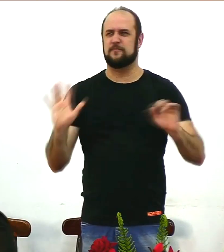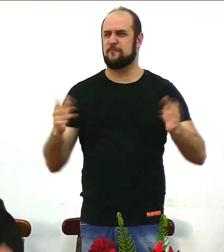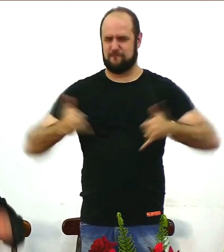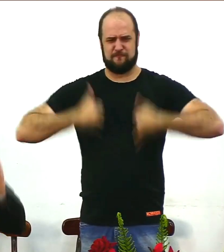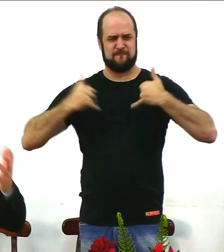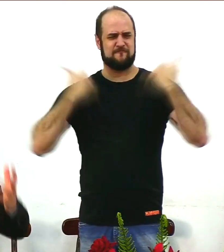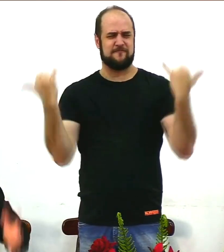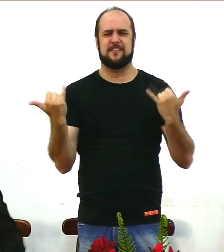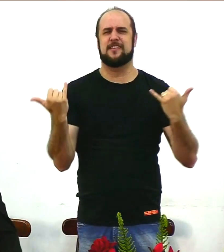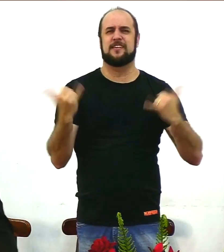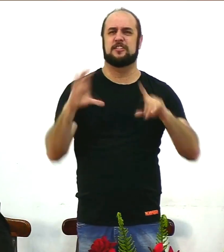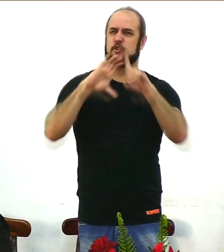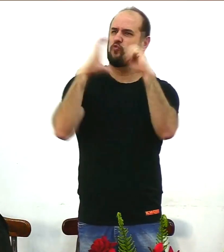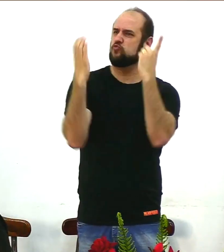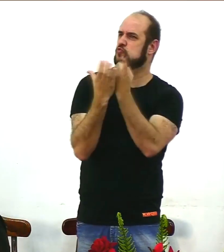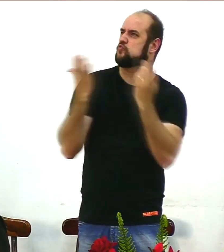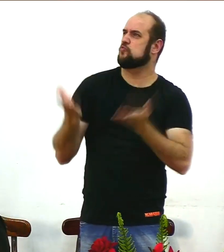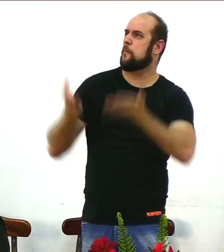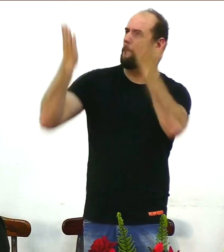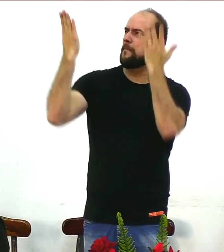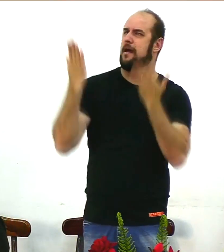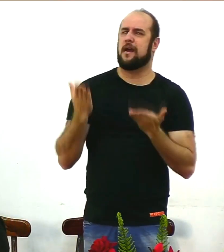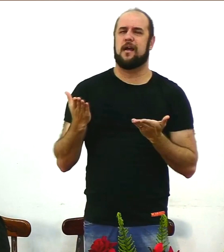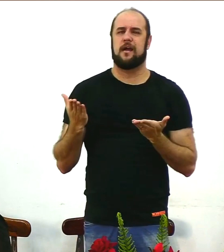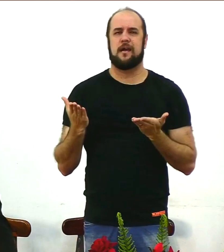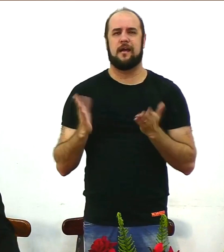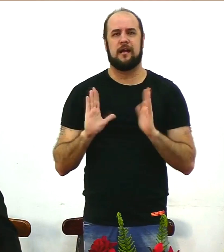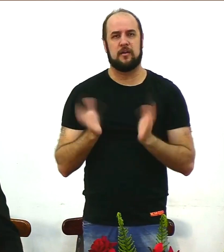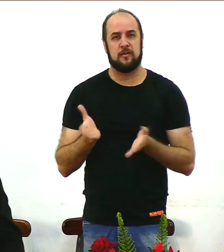judeus: assentar-se e chorar,